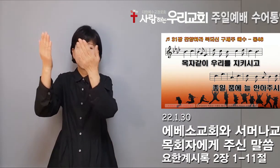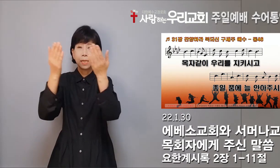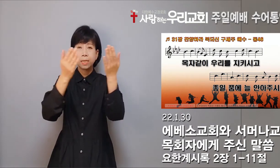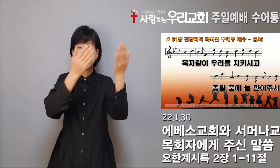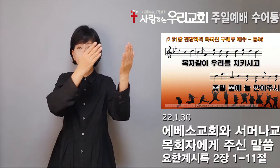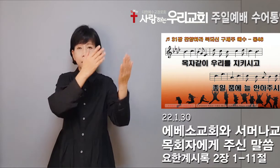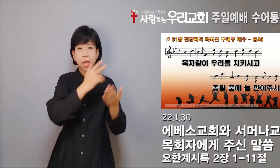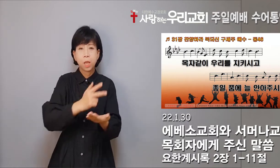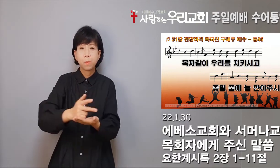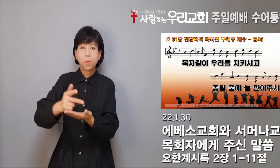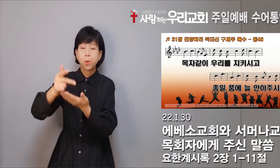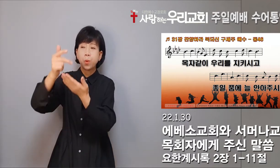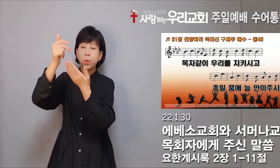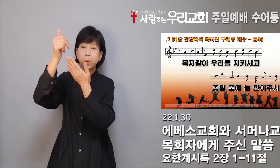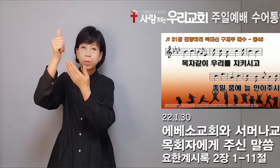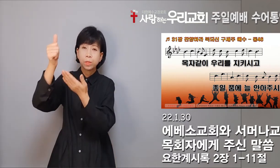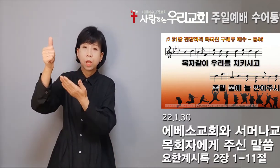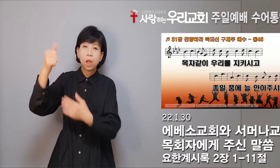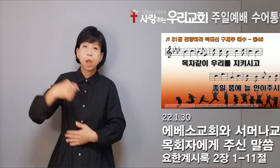목자같이 우리를